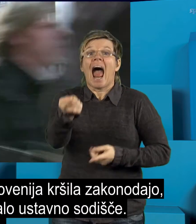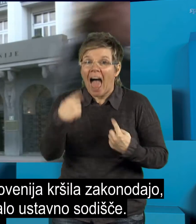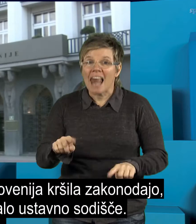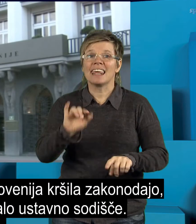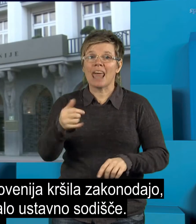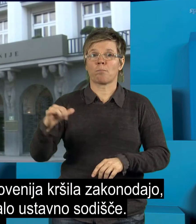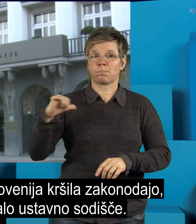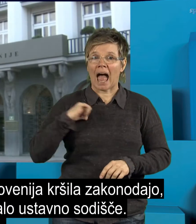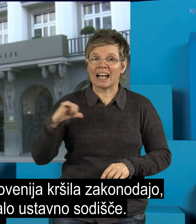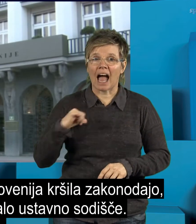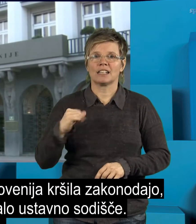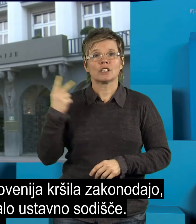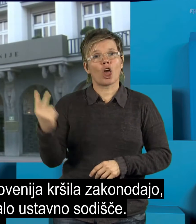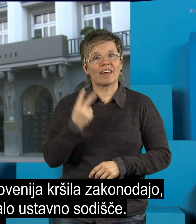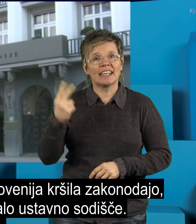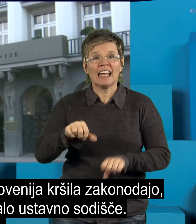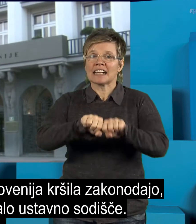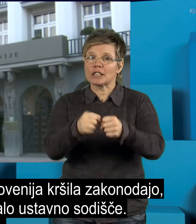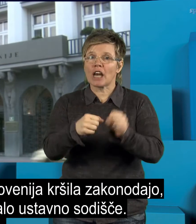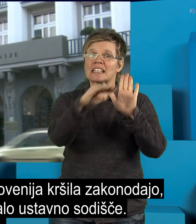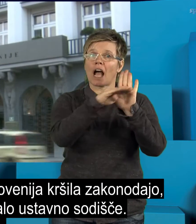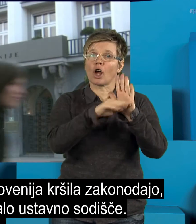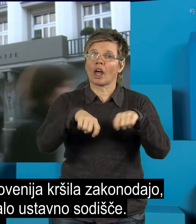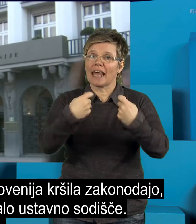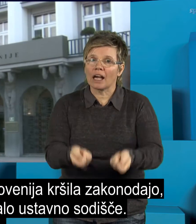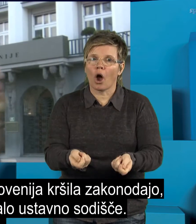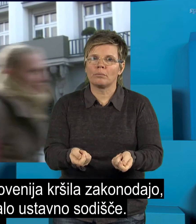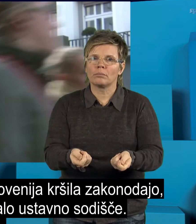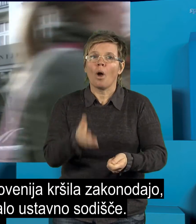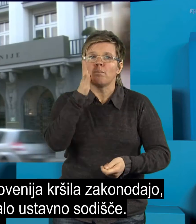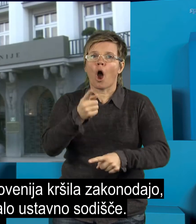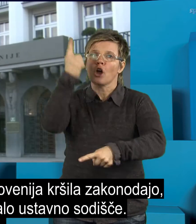Ali je Banka Slovenije kršila zakonodajo, bo odločalo Ustavno sodišče.